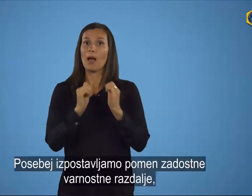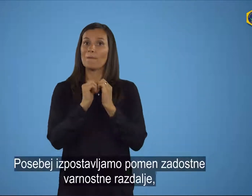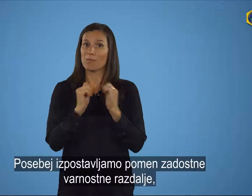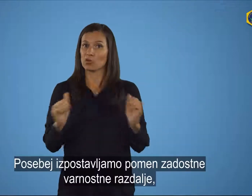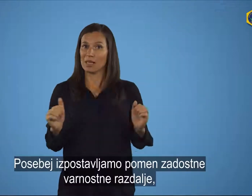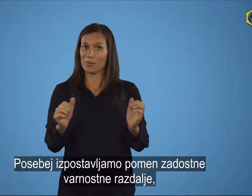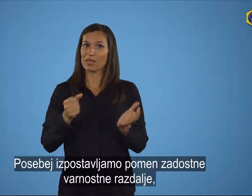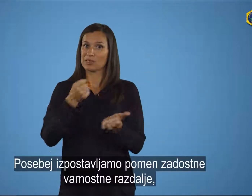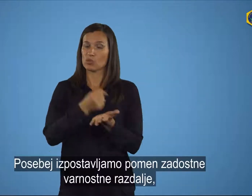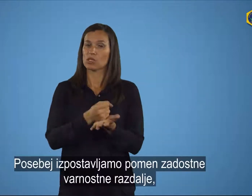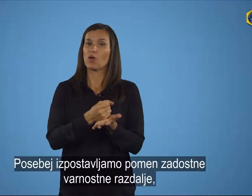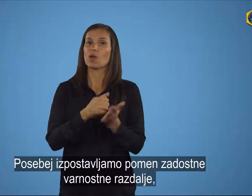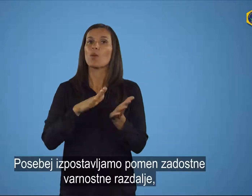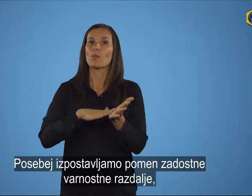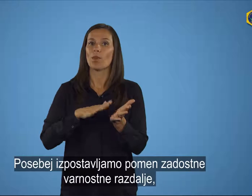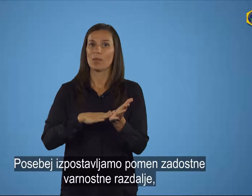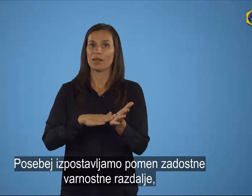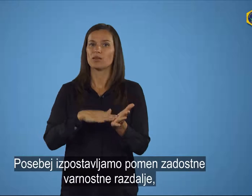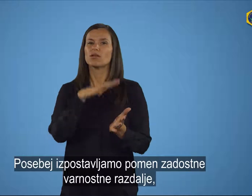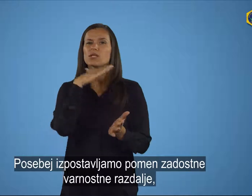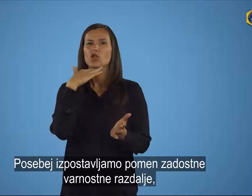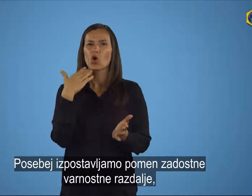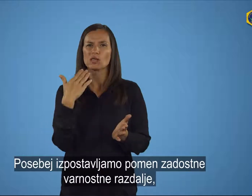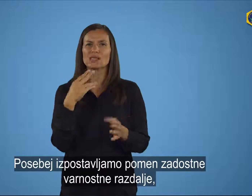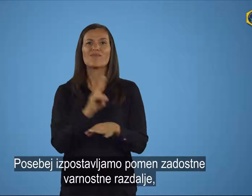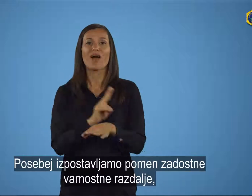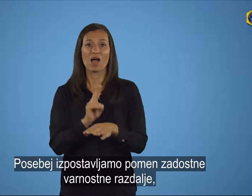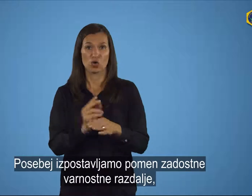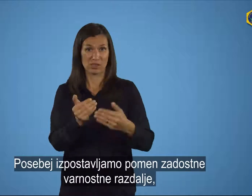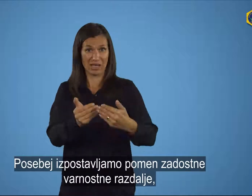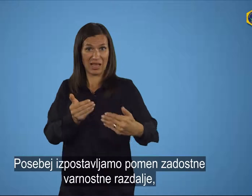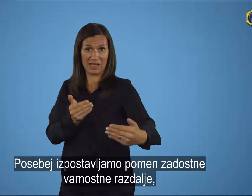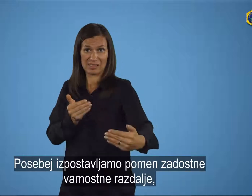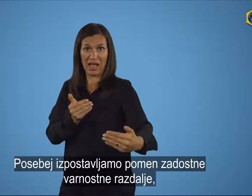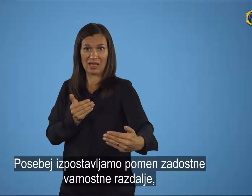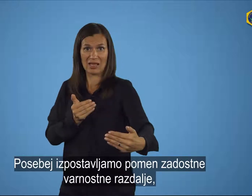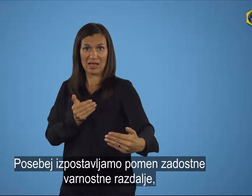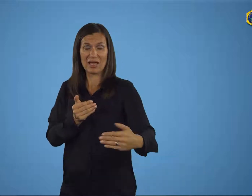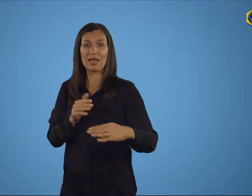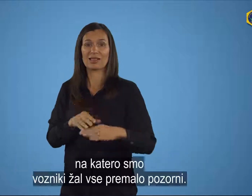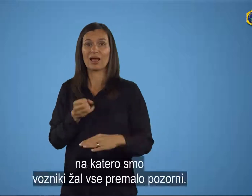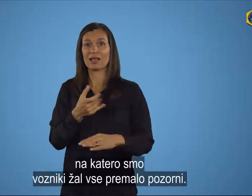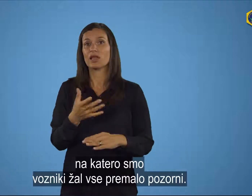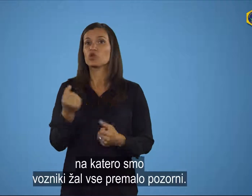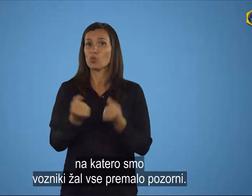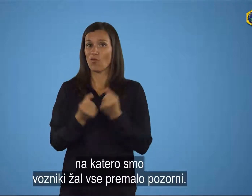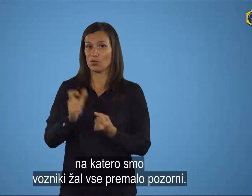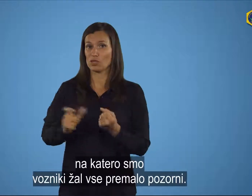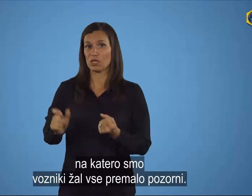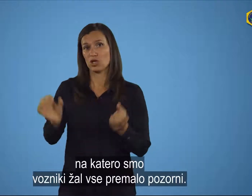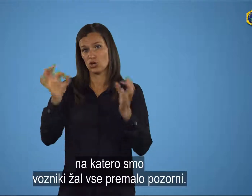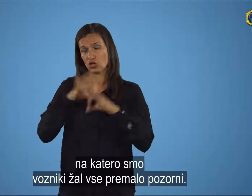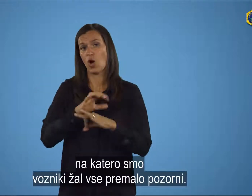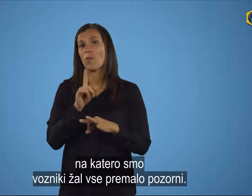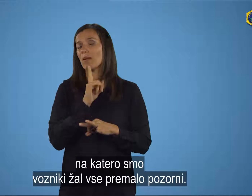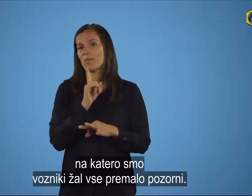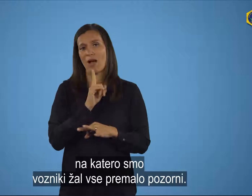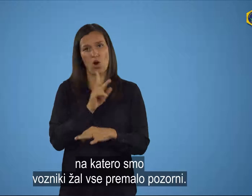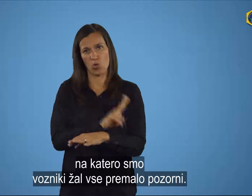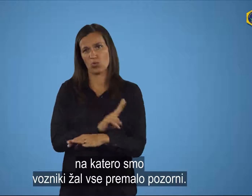Posebej izpostavljamo pomen zadostne varnostne razdalje, na katero smo vozniki žal vse premalo pozorni.